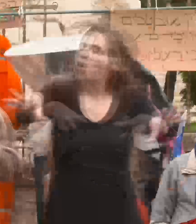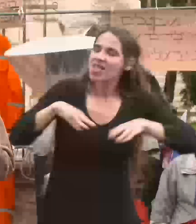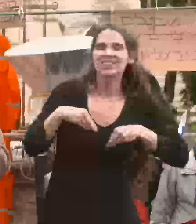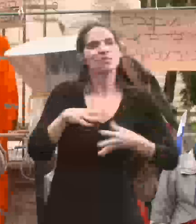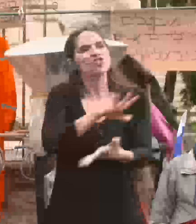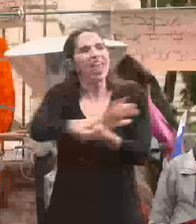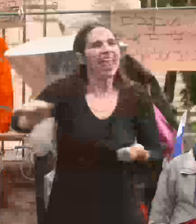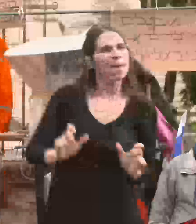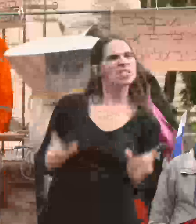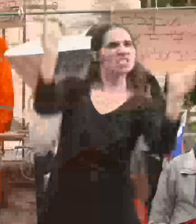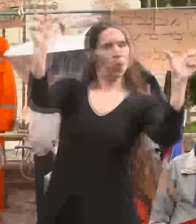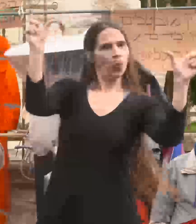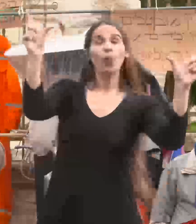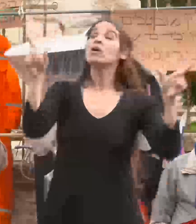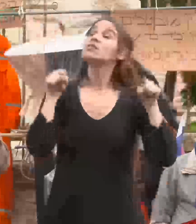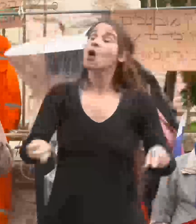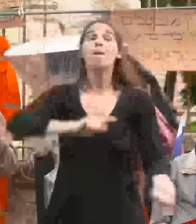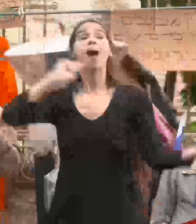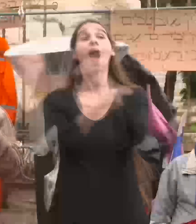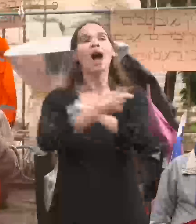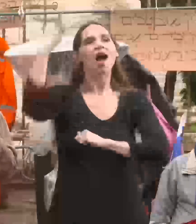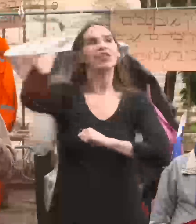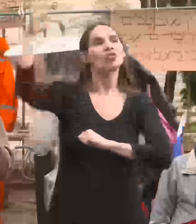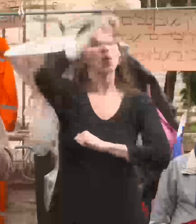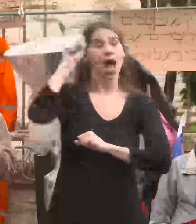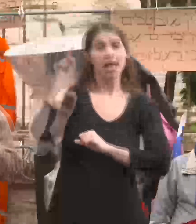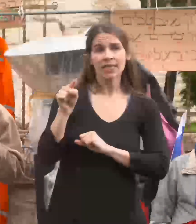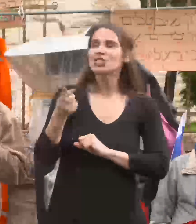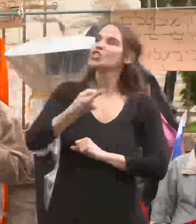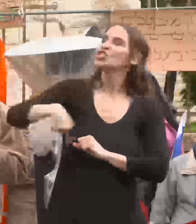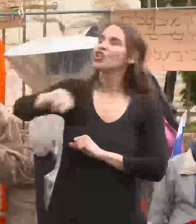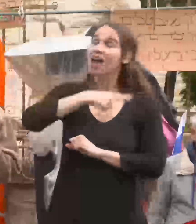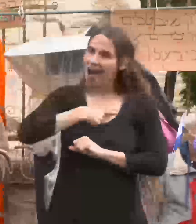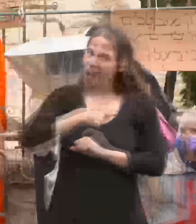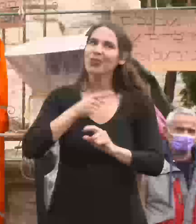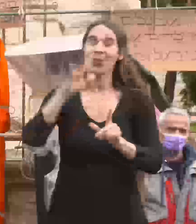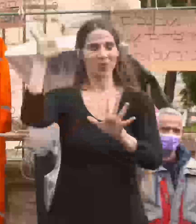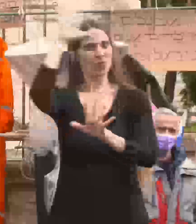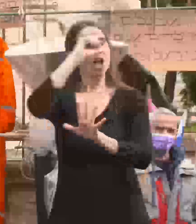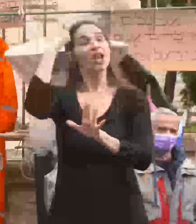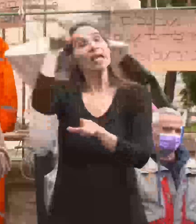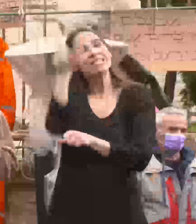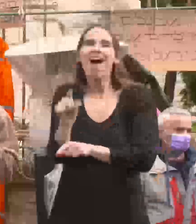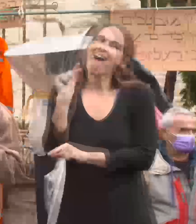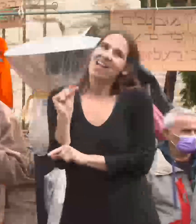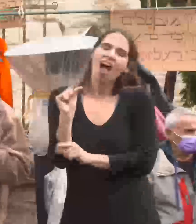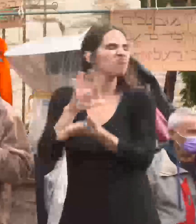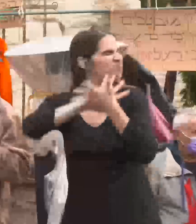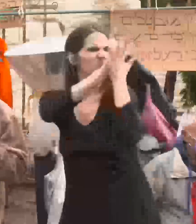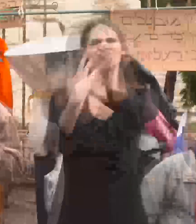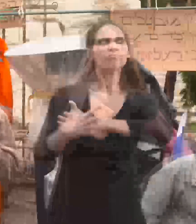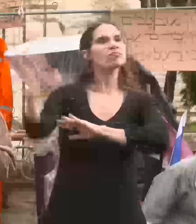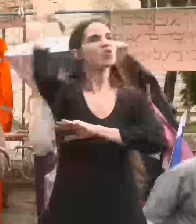לה להירמס. זוהי מהפכה תודעתית שבה אנחנו עומדים לעבור מתודעת האזרח הקטן